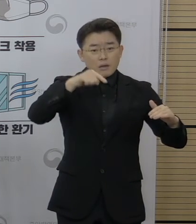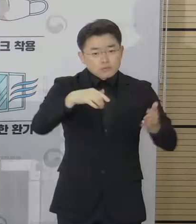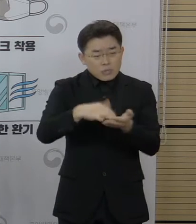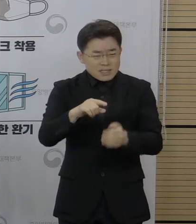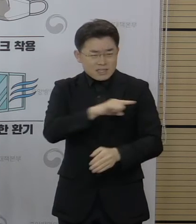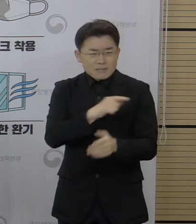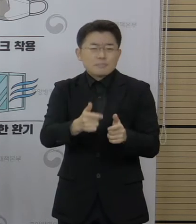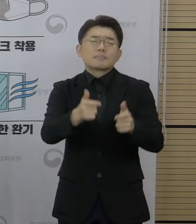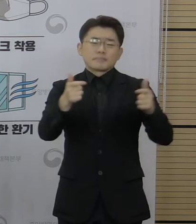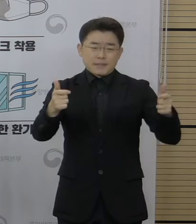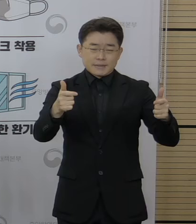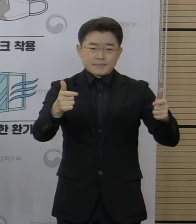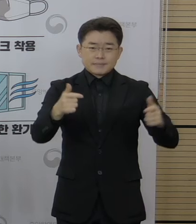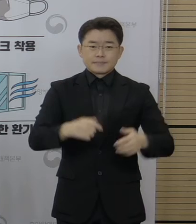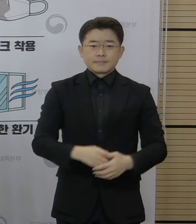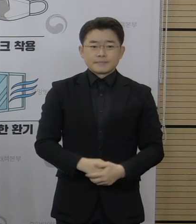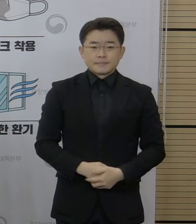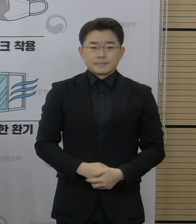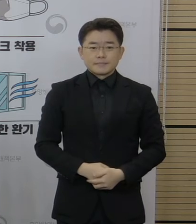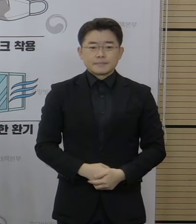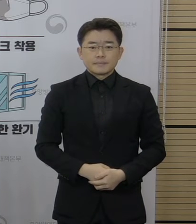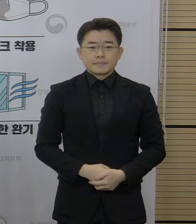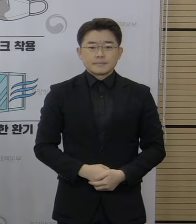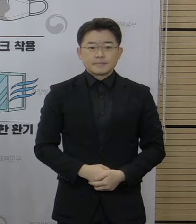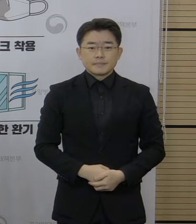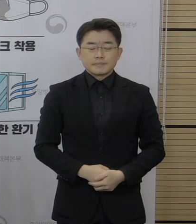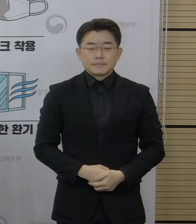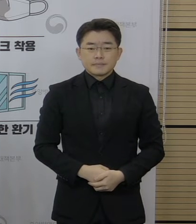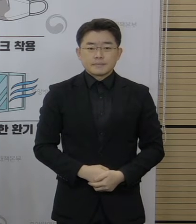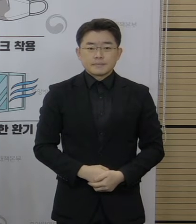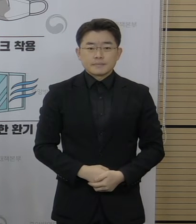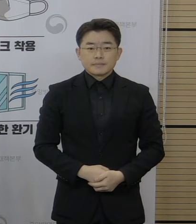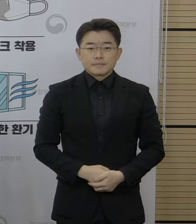가장 높은 확진 자수를 기록하였습니다